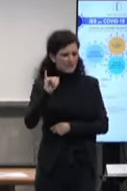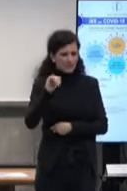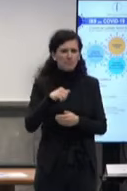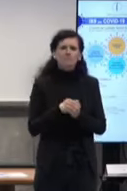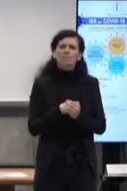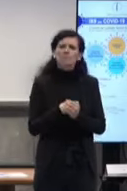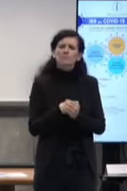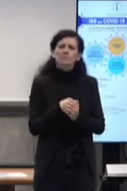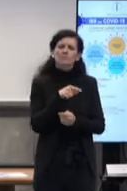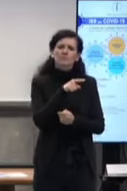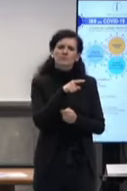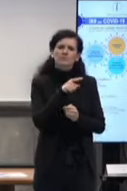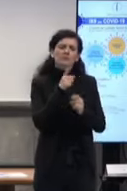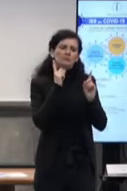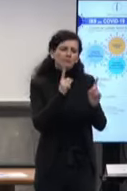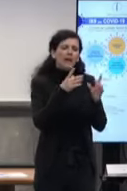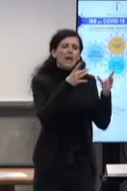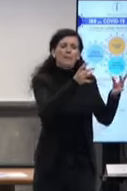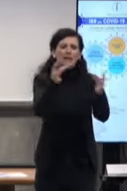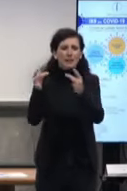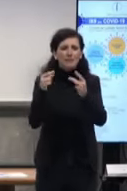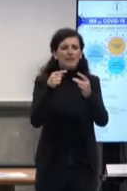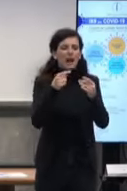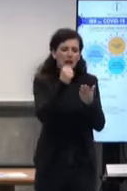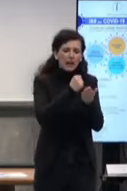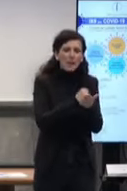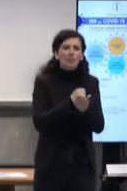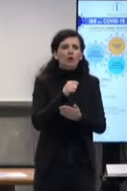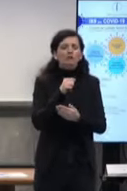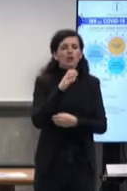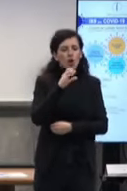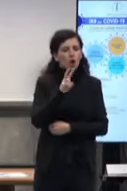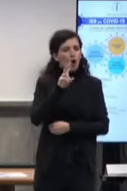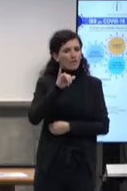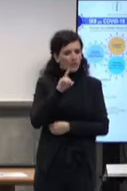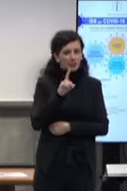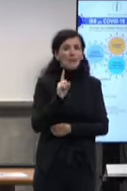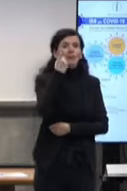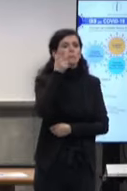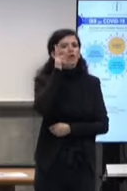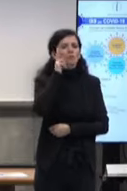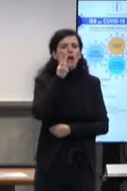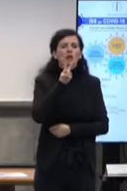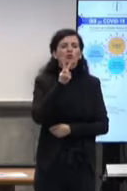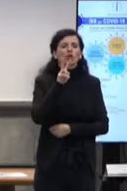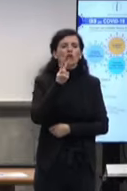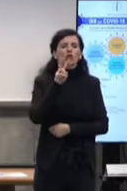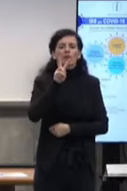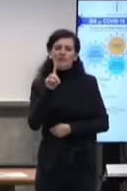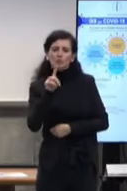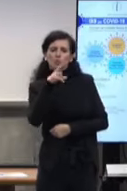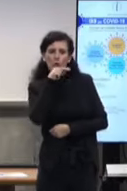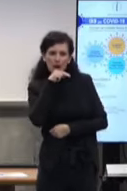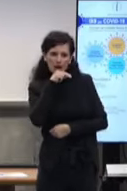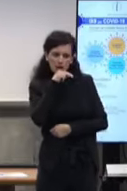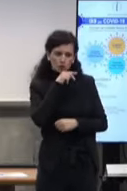circa 13 se non sbaglio relazionali epidemia kobe è l'ultimo reputo che ho fatto sul sito primo febbraio 21 marzo ora in questo